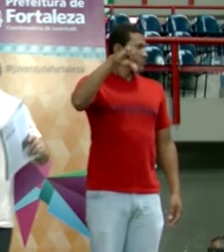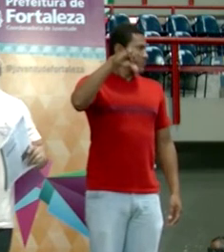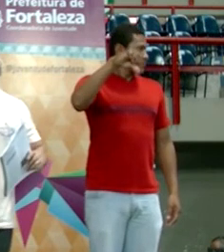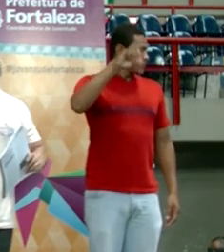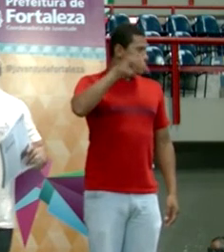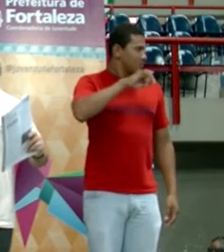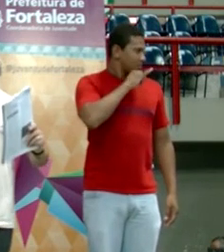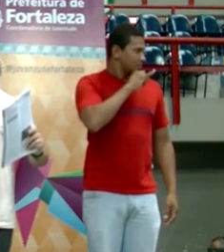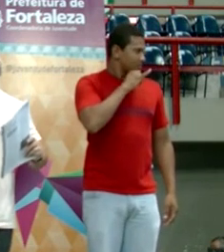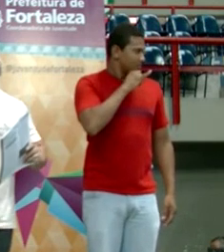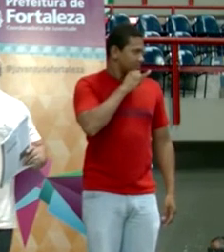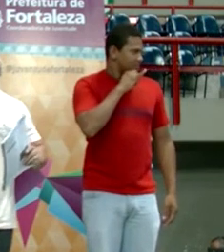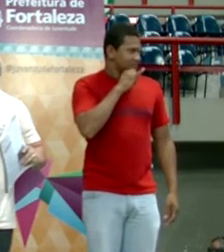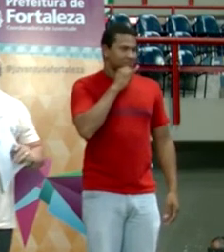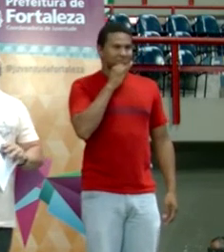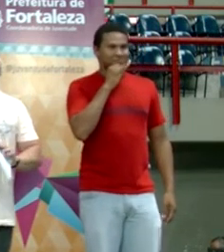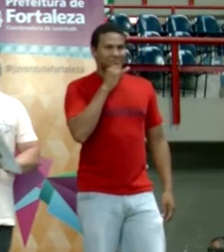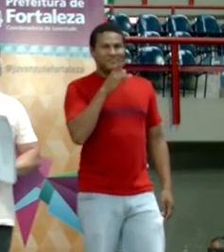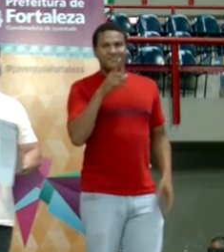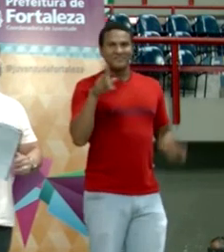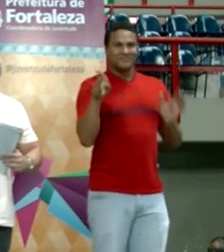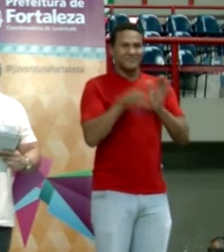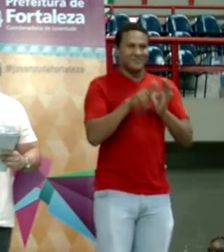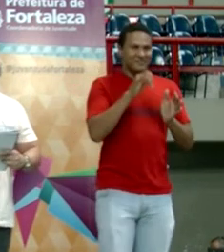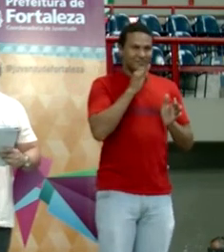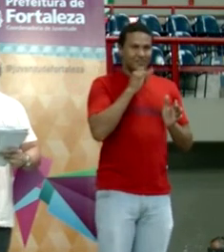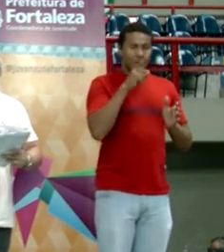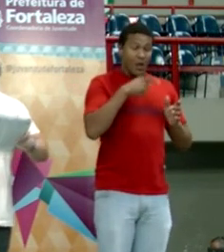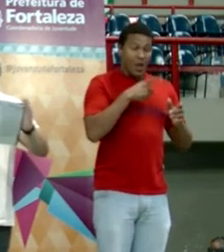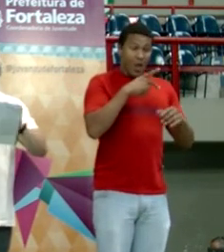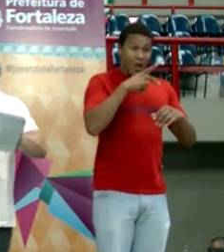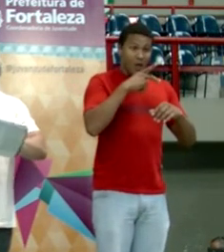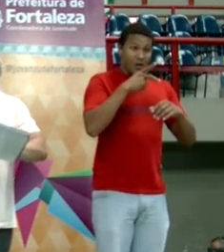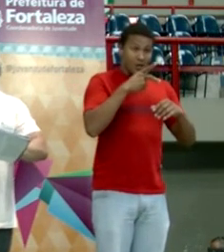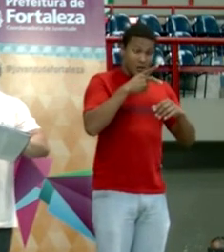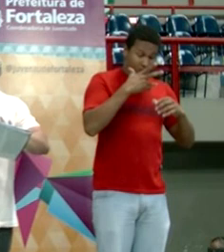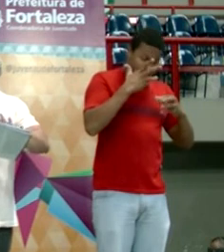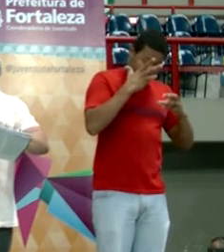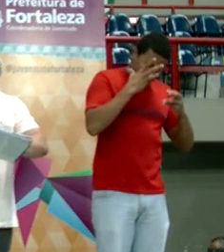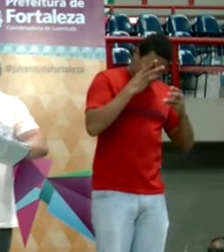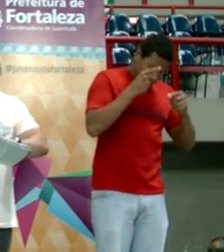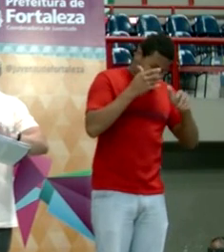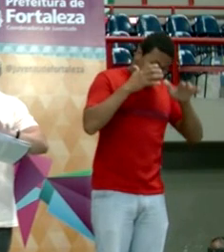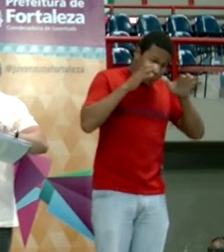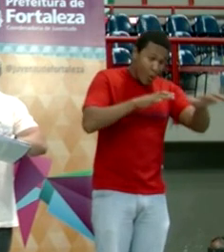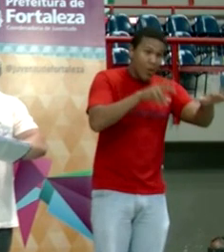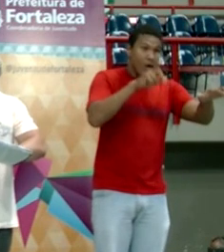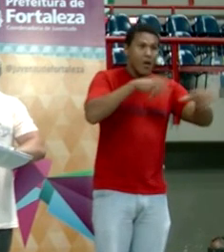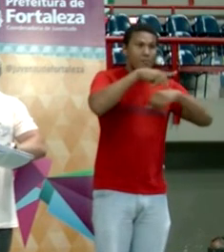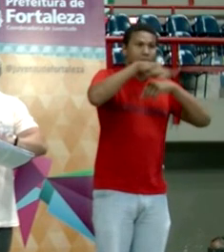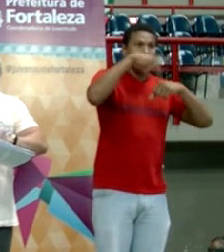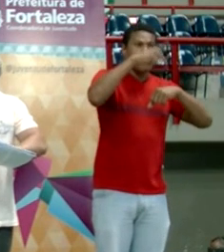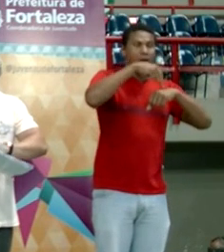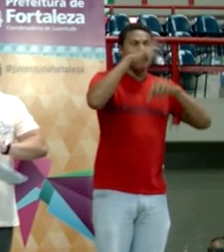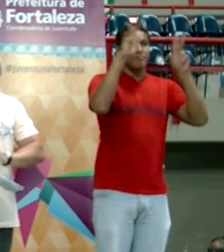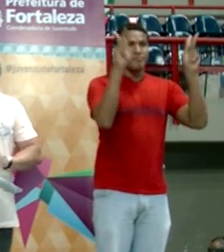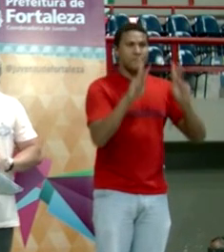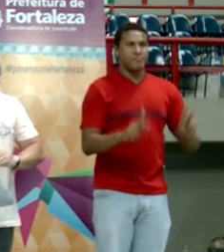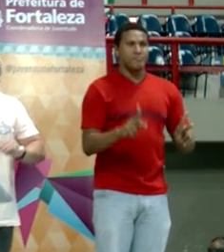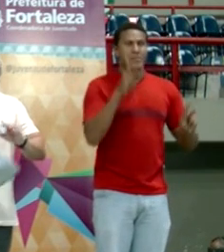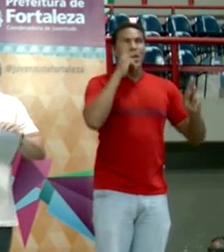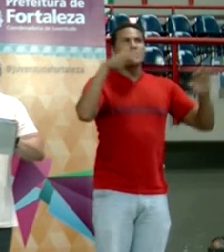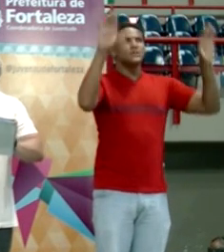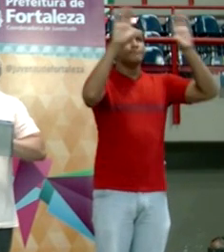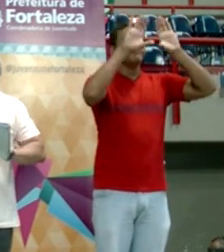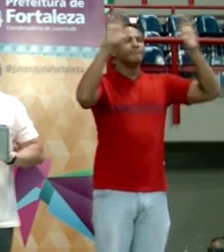Manifestação da Praça da Paz Celestial. Manifestação da Praça da Paz